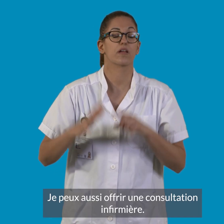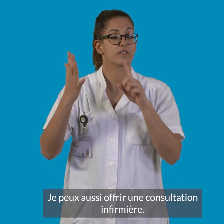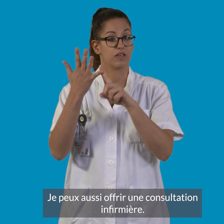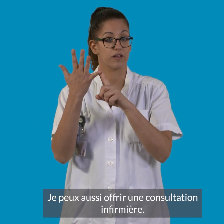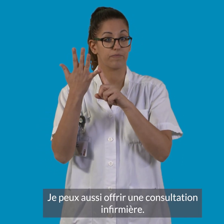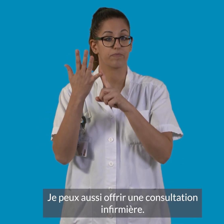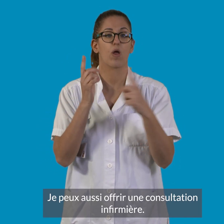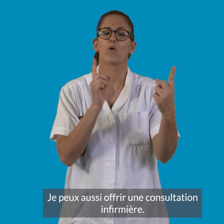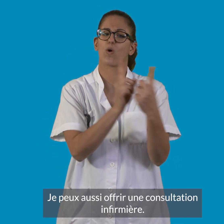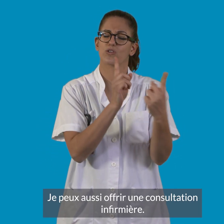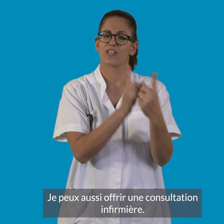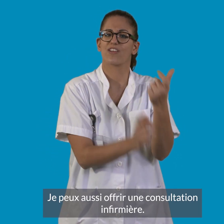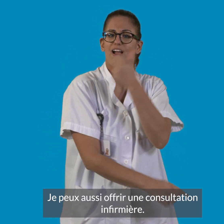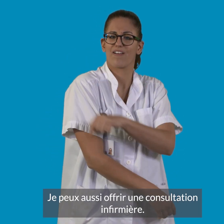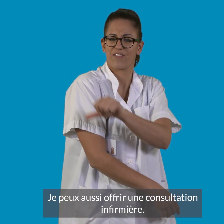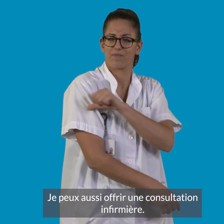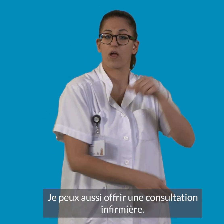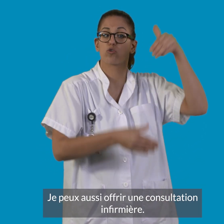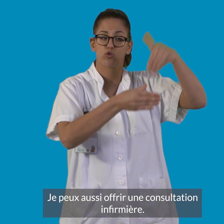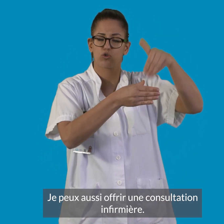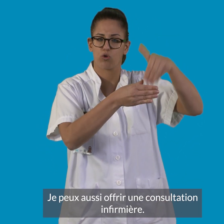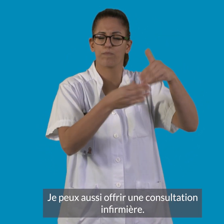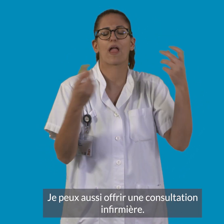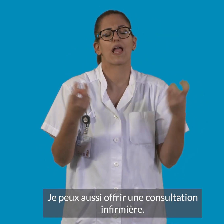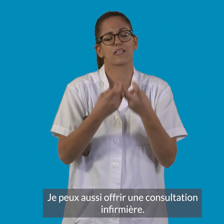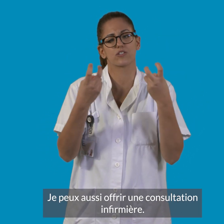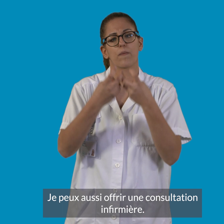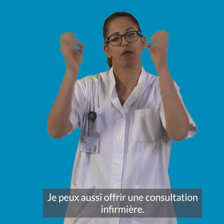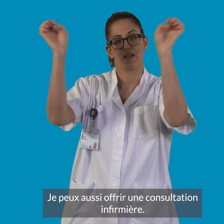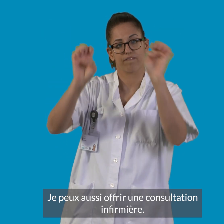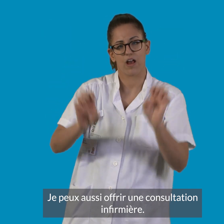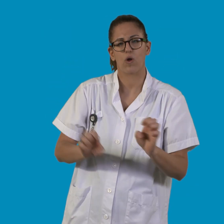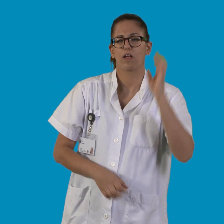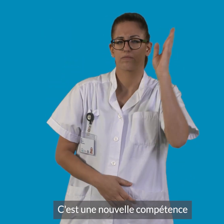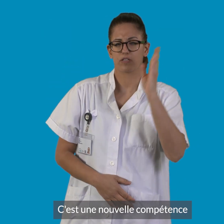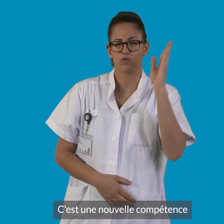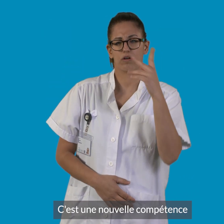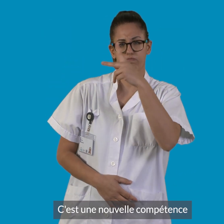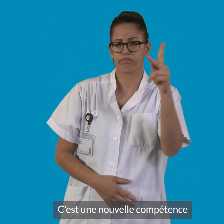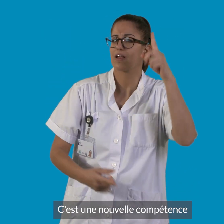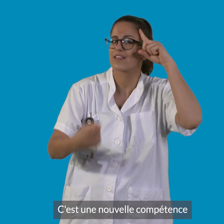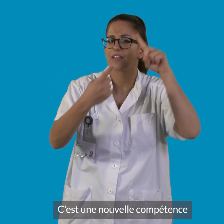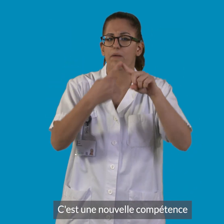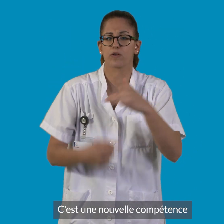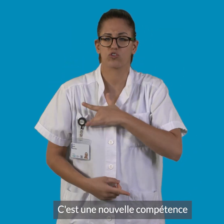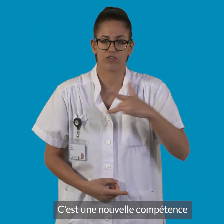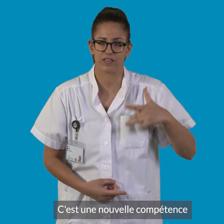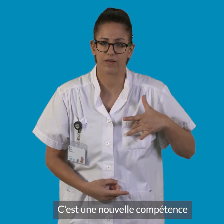Je peux aussi offrir une consultation infirmière. C'est une nouvelle